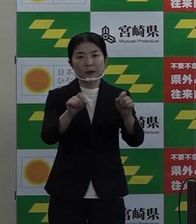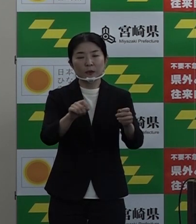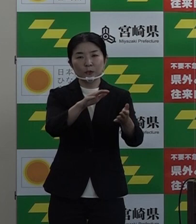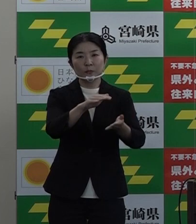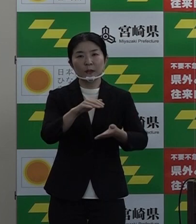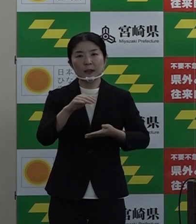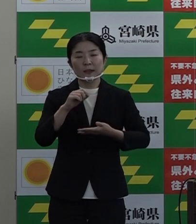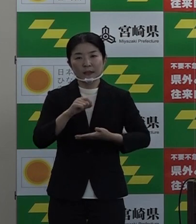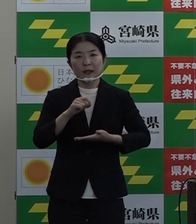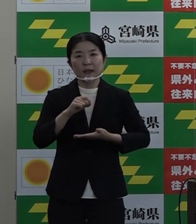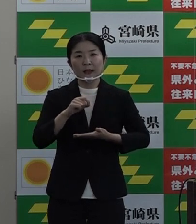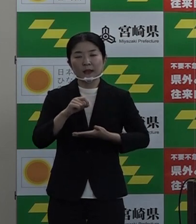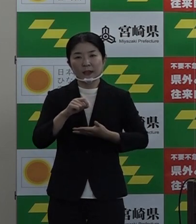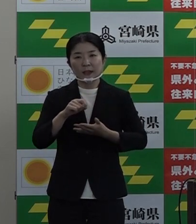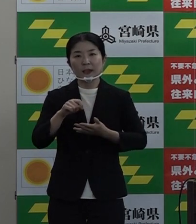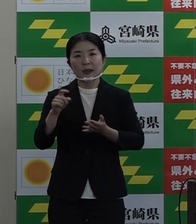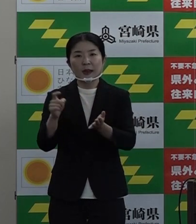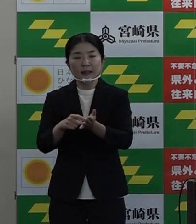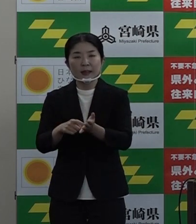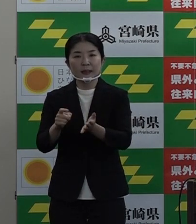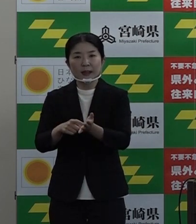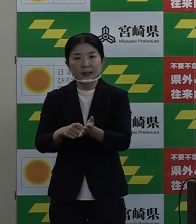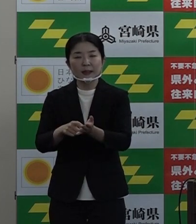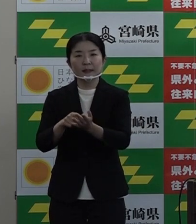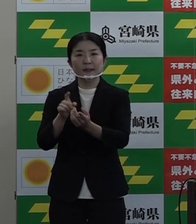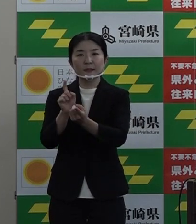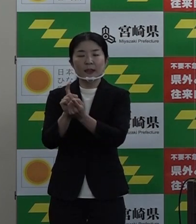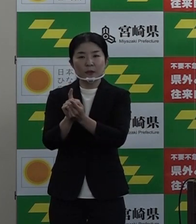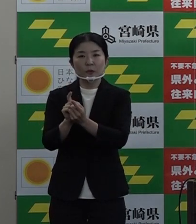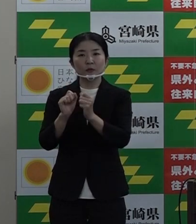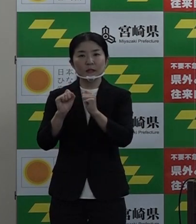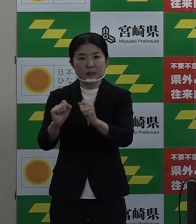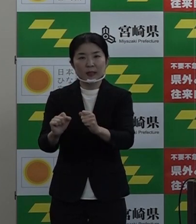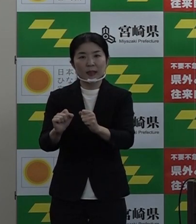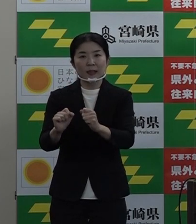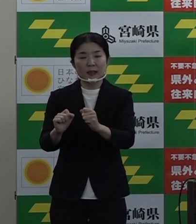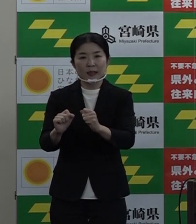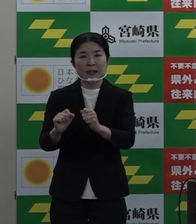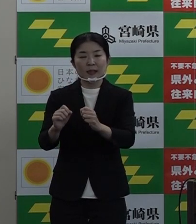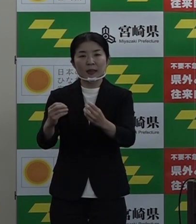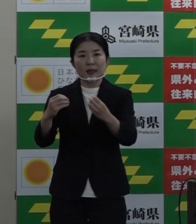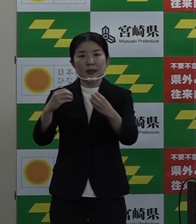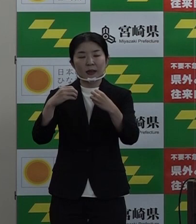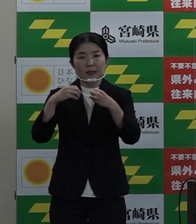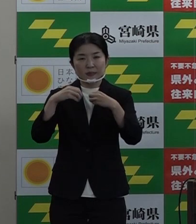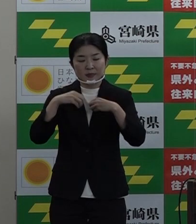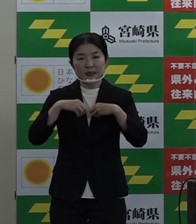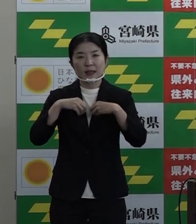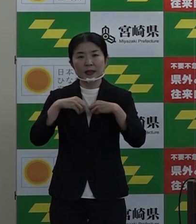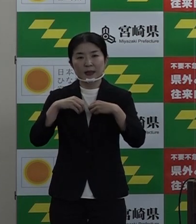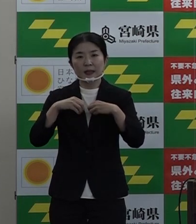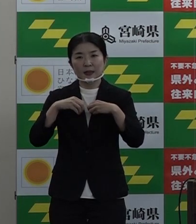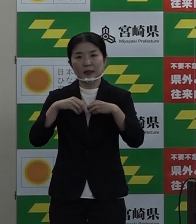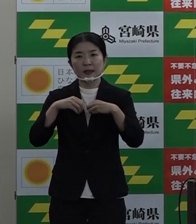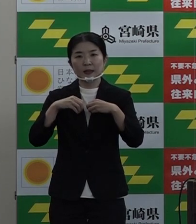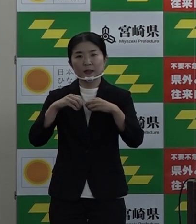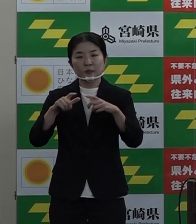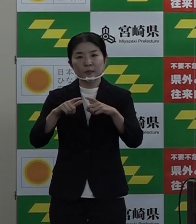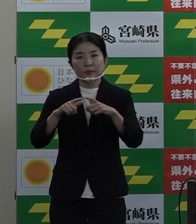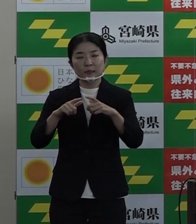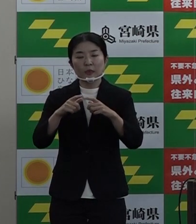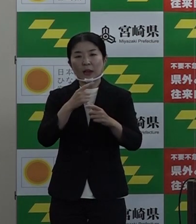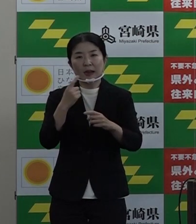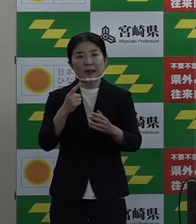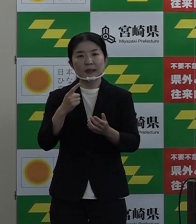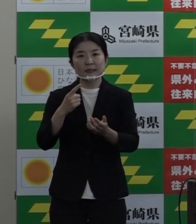第3波の時の基準よりは早め早めにこの感染警戒区域、オレンジ区域、もしくは急増圏域、赤